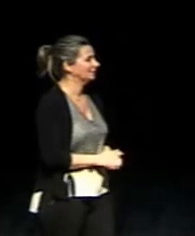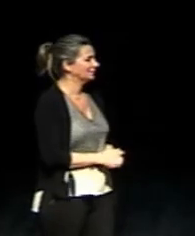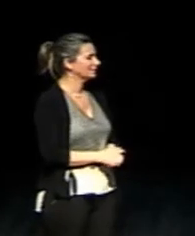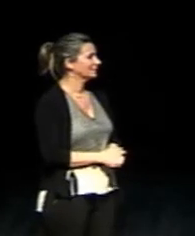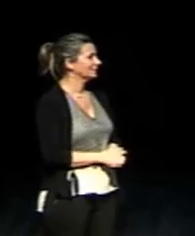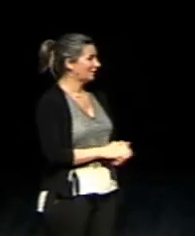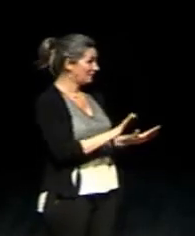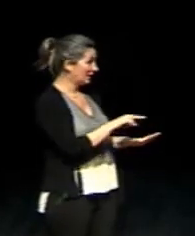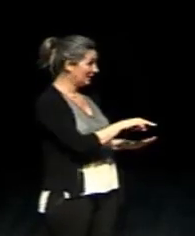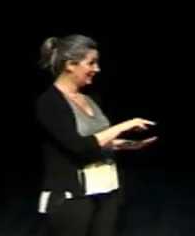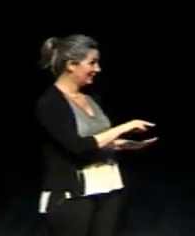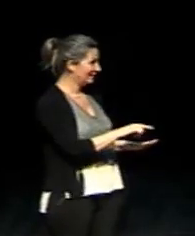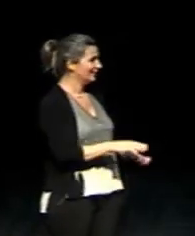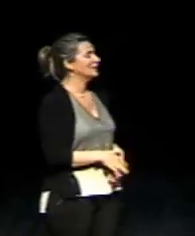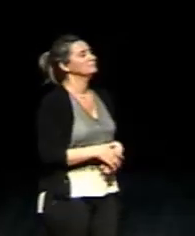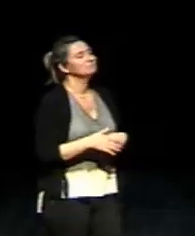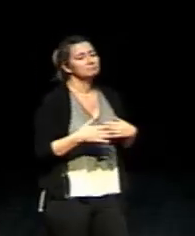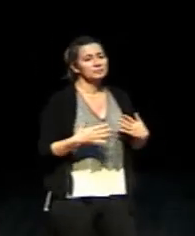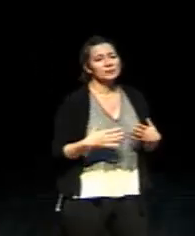formação de tradução e interpretação sem saber língua de sinais?